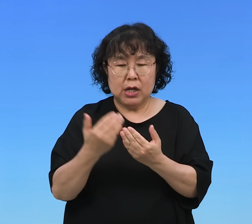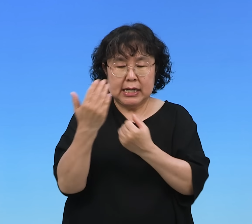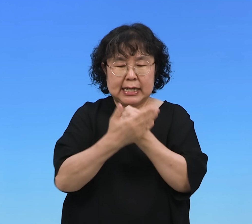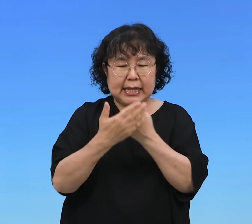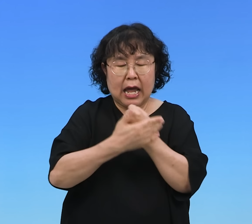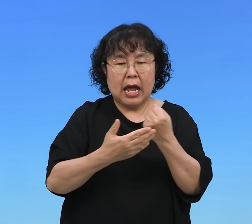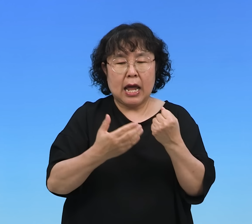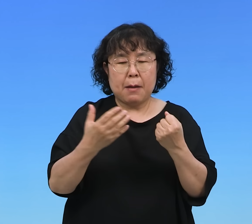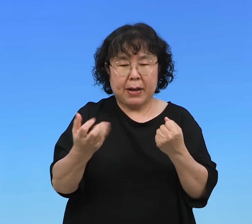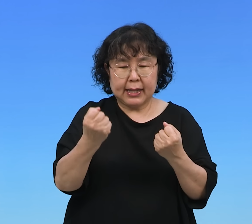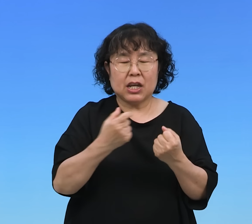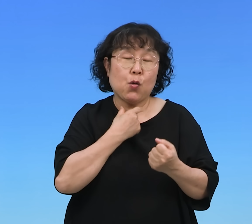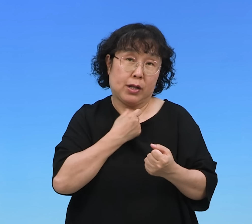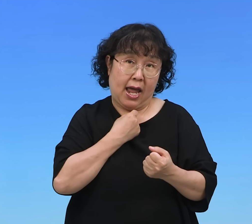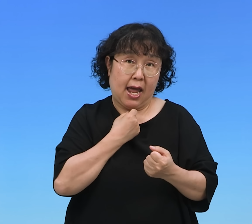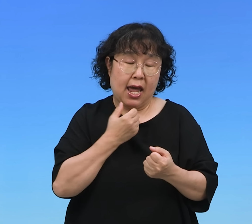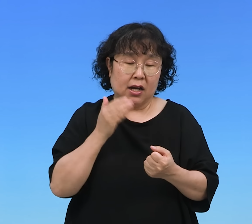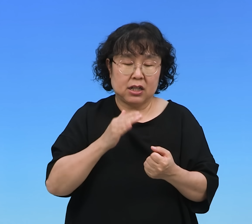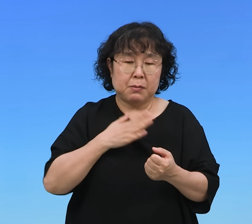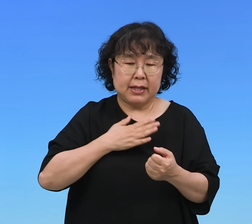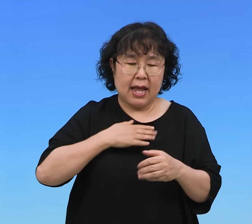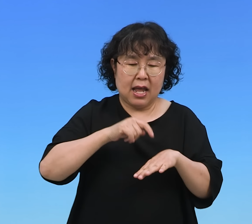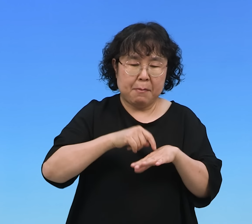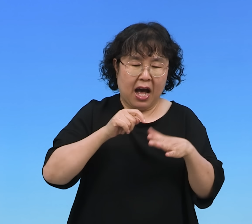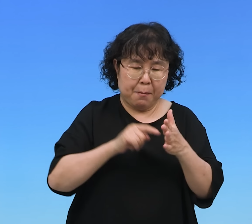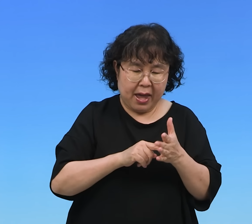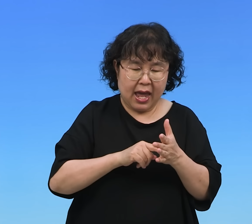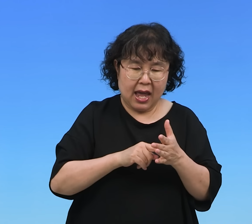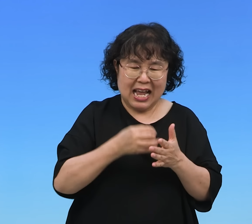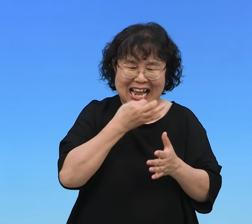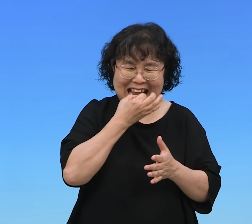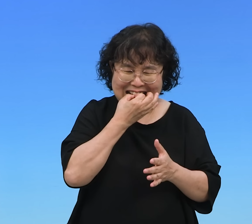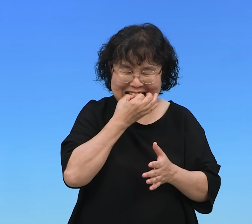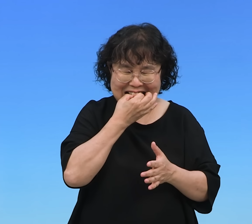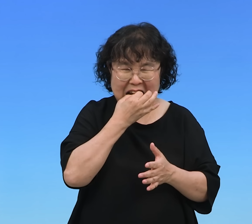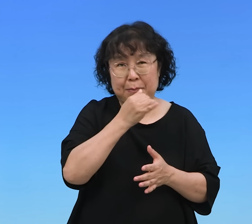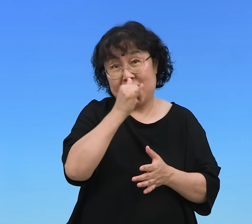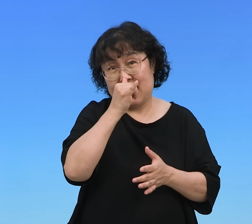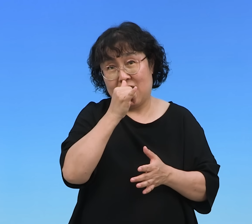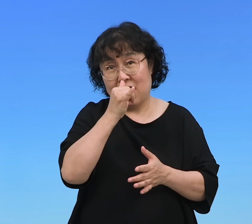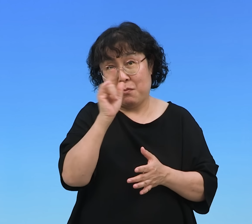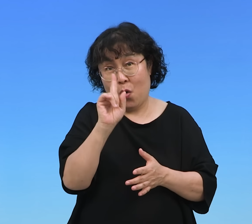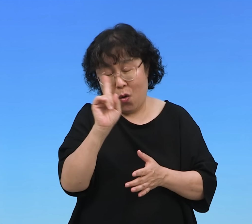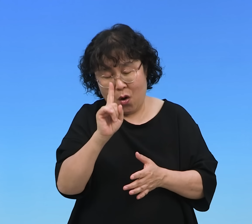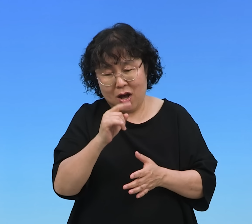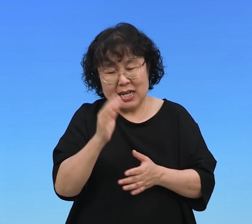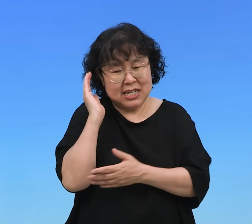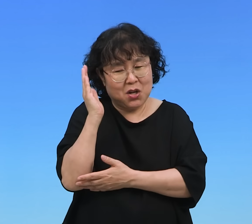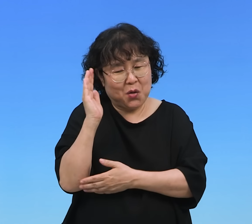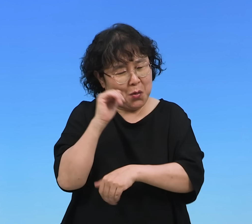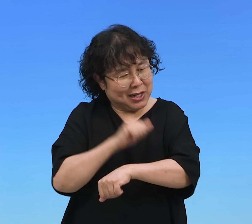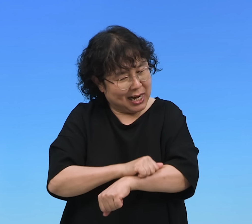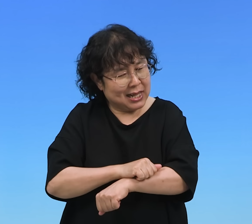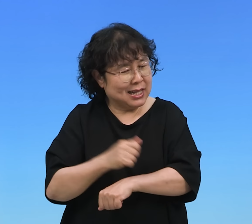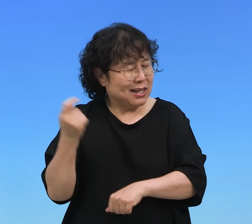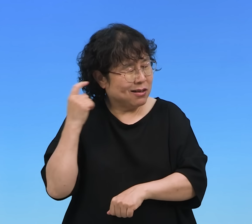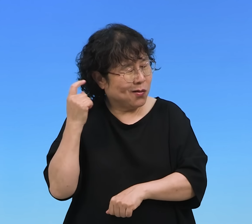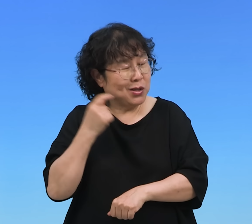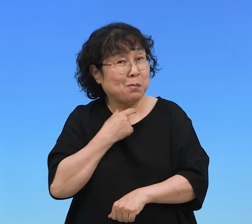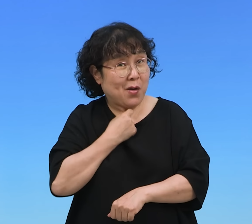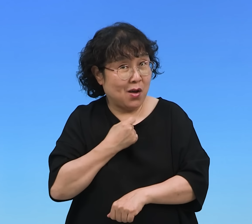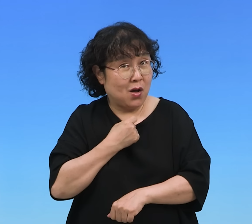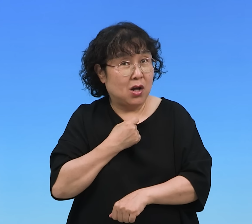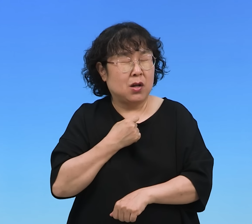있는 게 사실이지만 불순물도 따라와요. 설교 잘한다는 소리 듣고 싶고 목회 잘한다는 소리 듣고